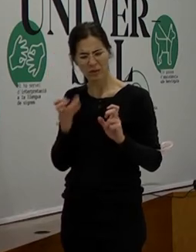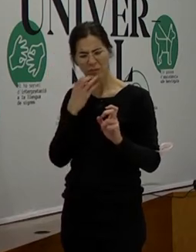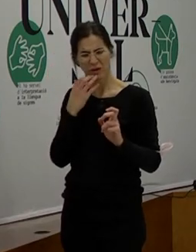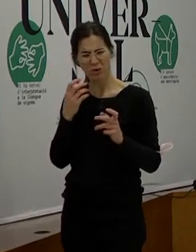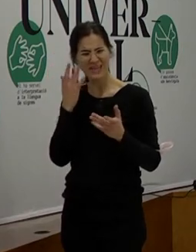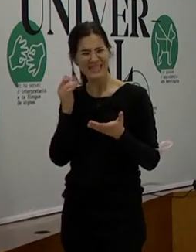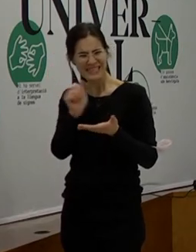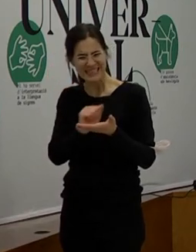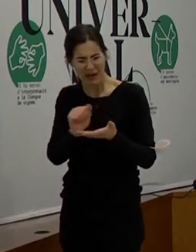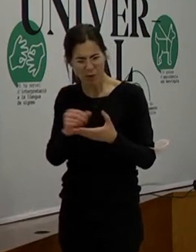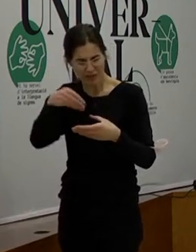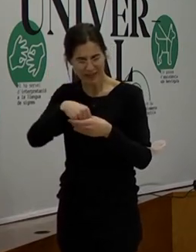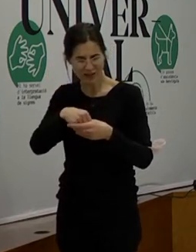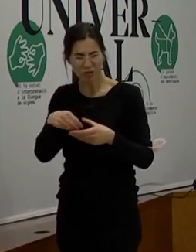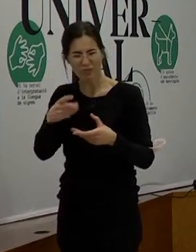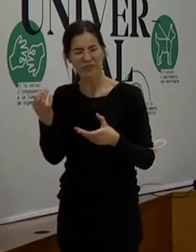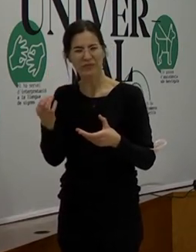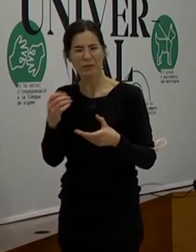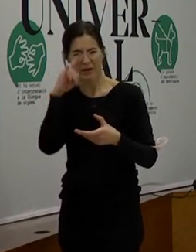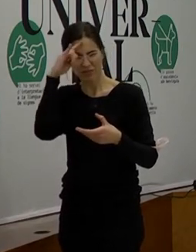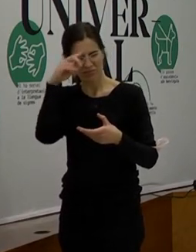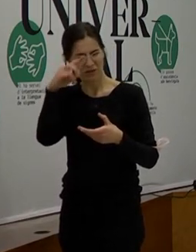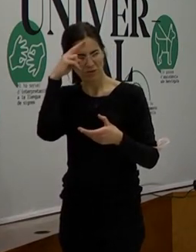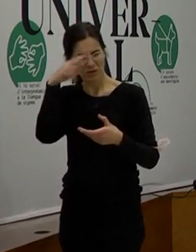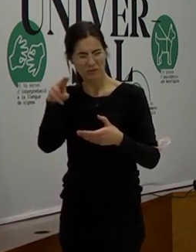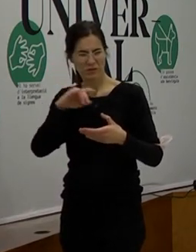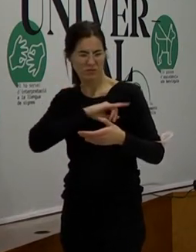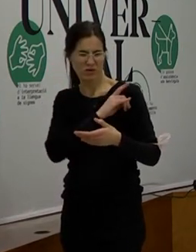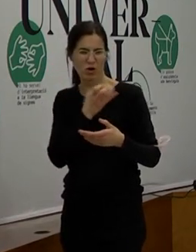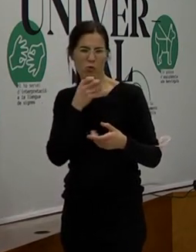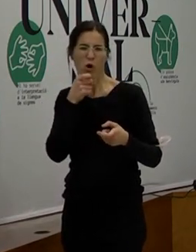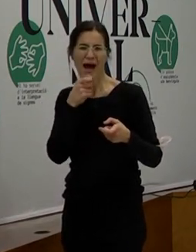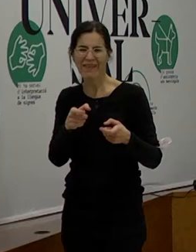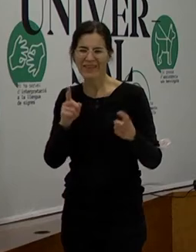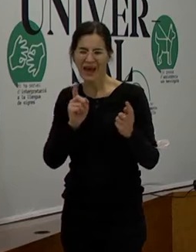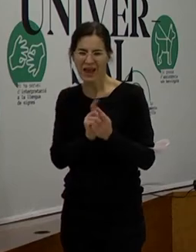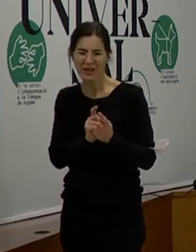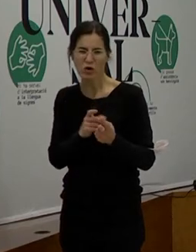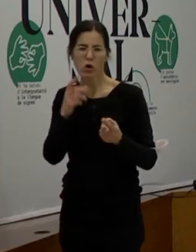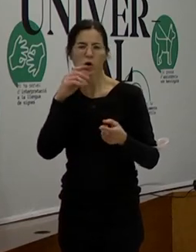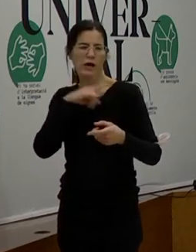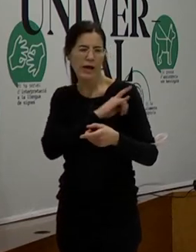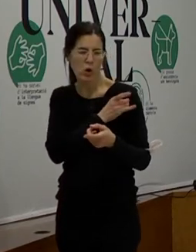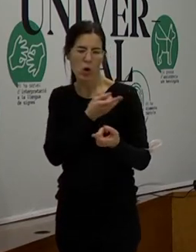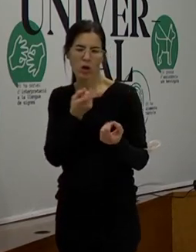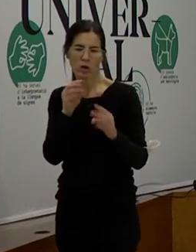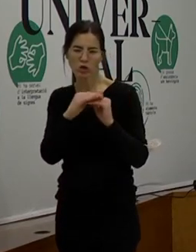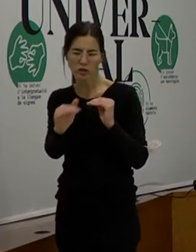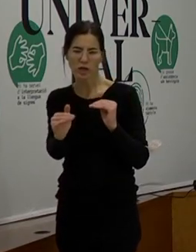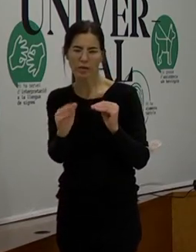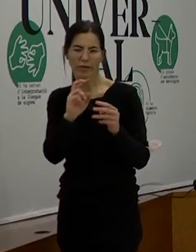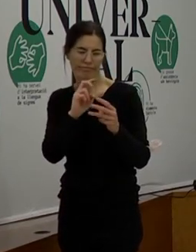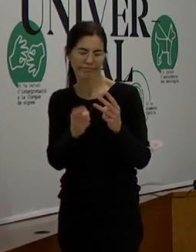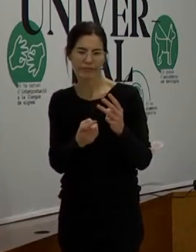sabons que hi hagin dintre, tot això té que ser absolutament antialèrgico, sostenible, ecològic. Vale?